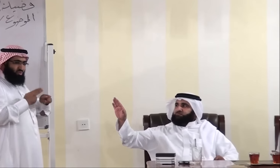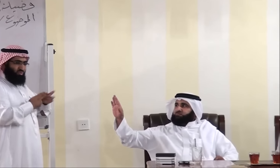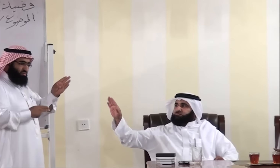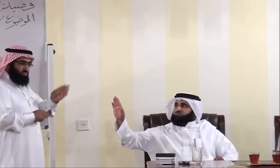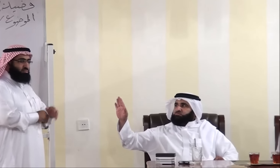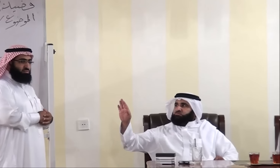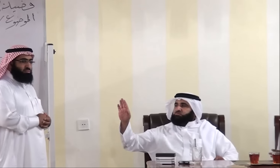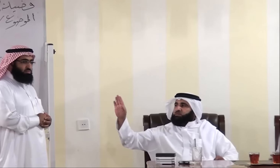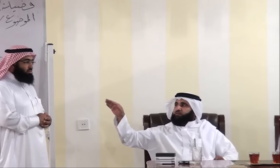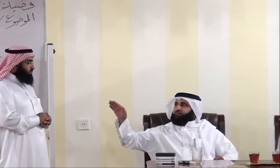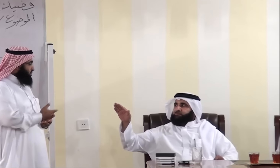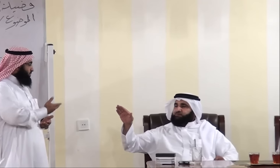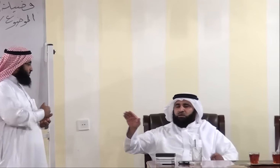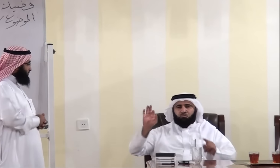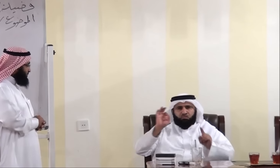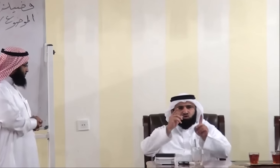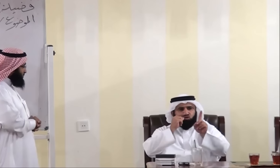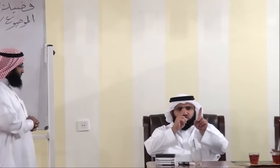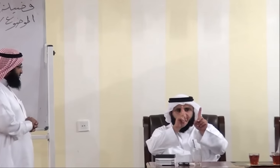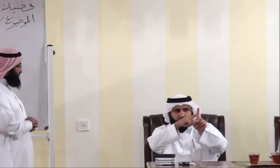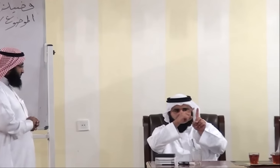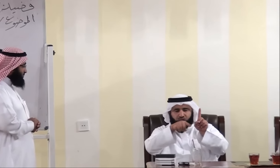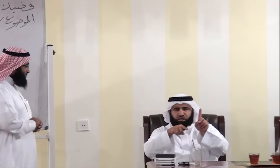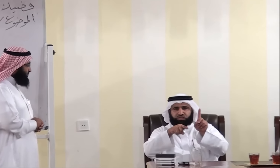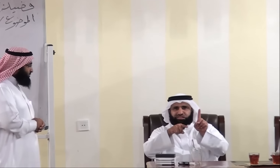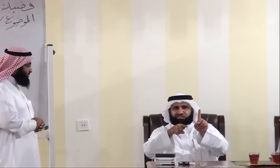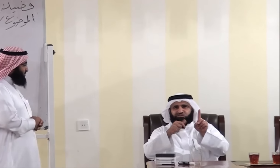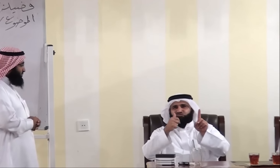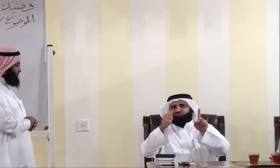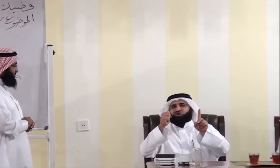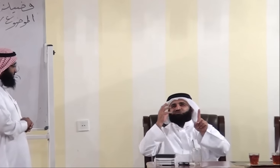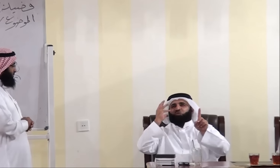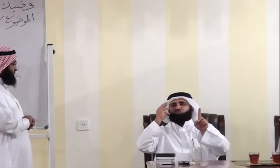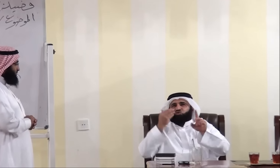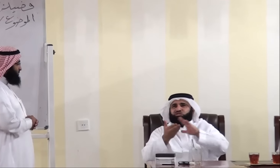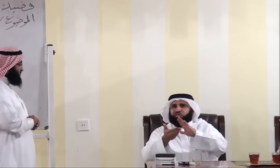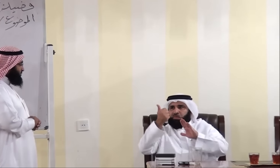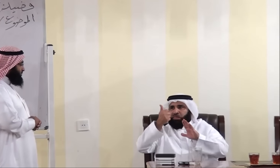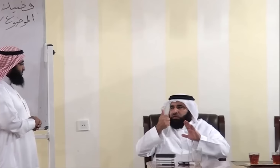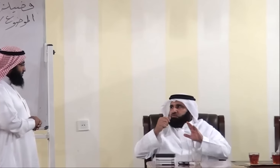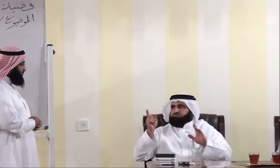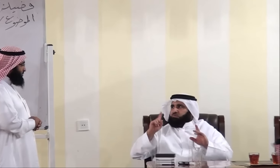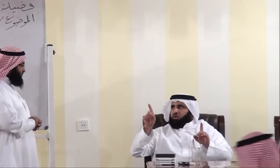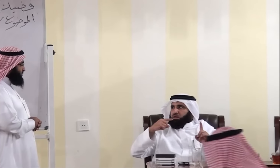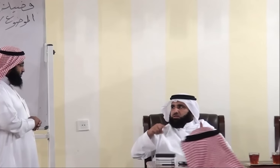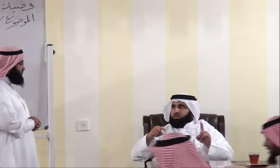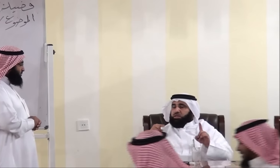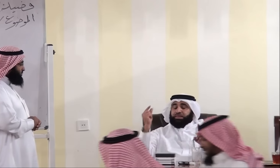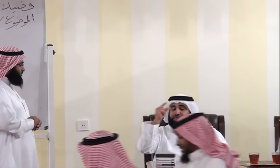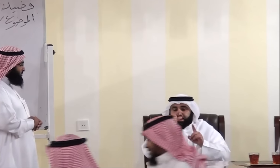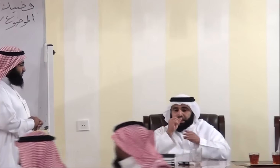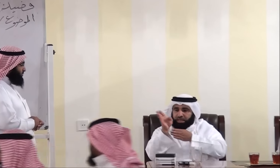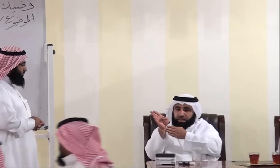بحقك لا يبرر بك، خذها قاعدة عامة، لا يبرر لك ارتكاب أمر مخالف